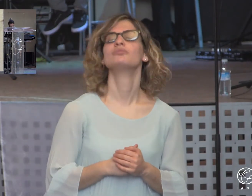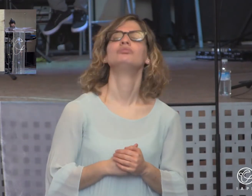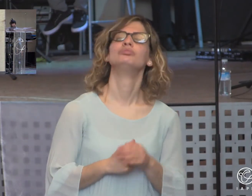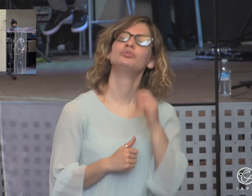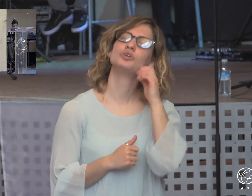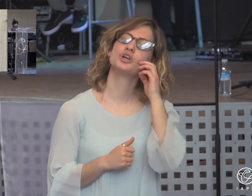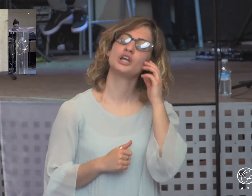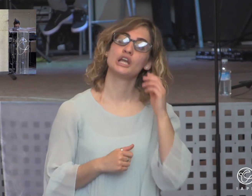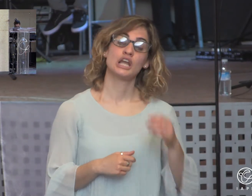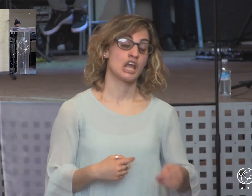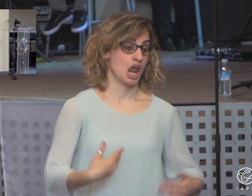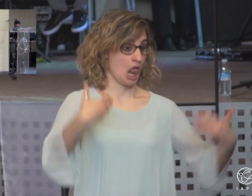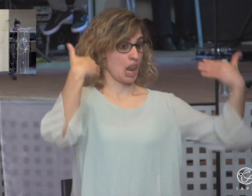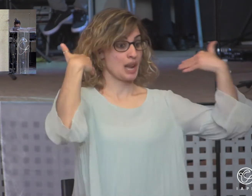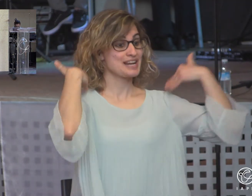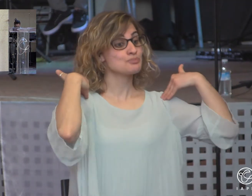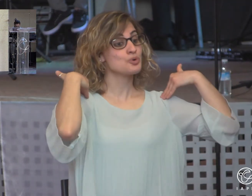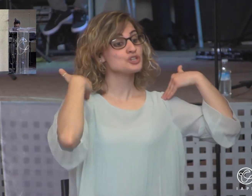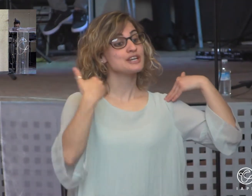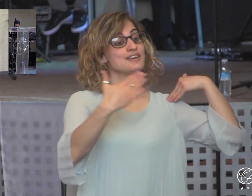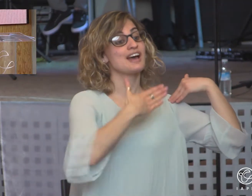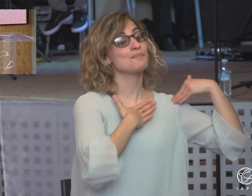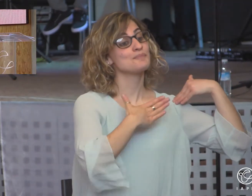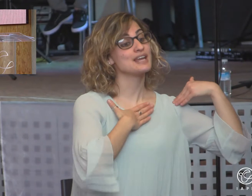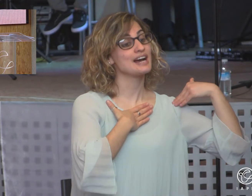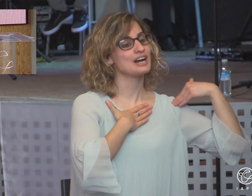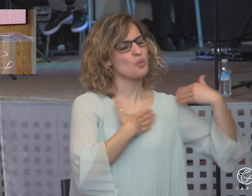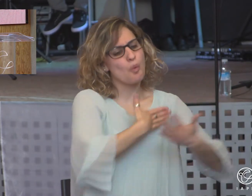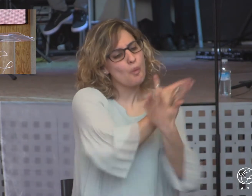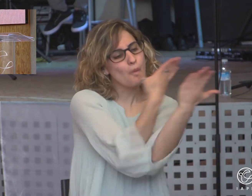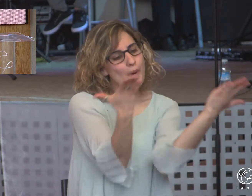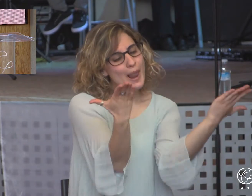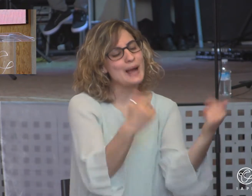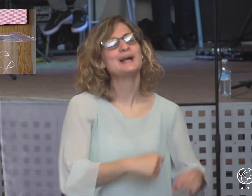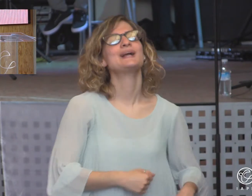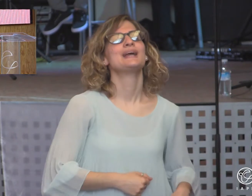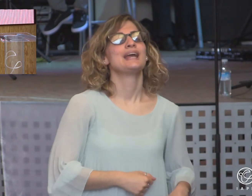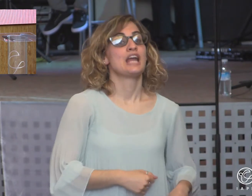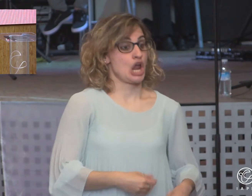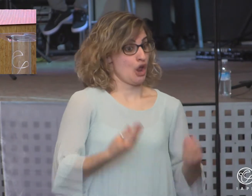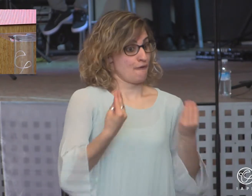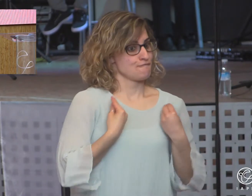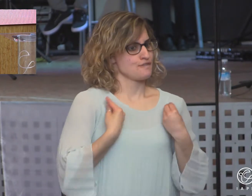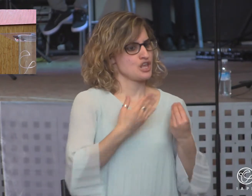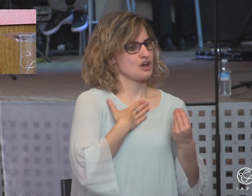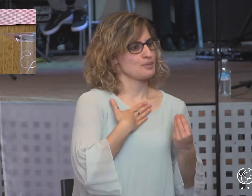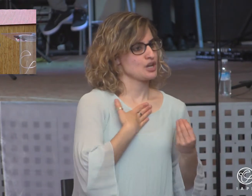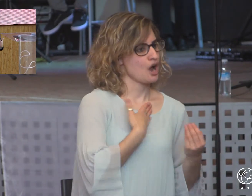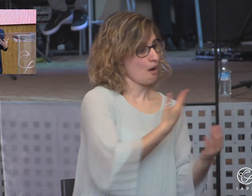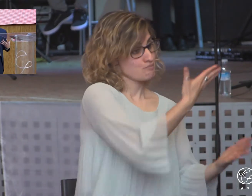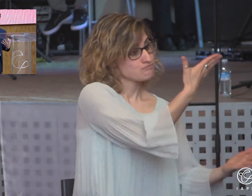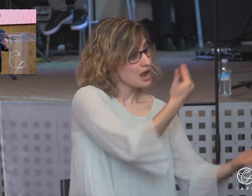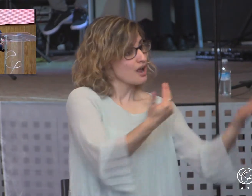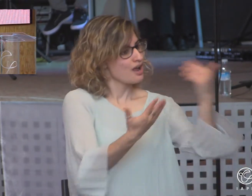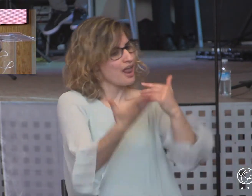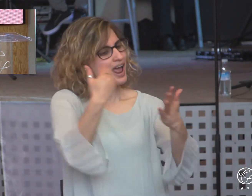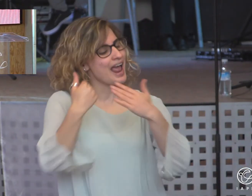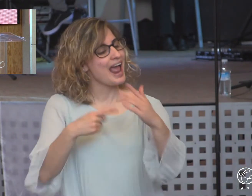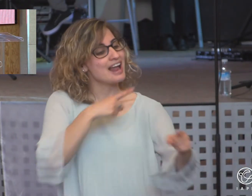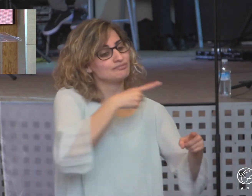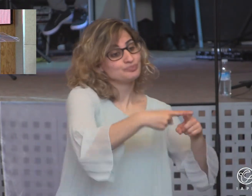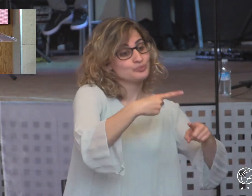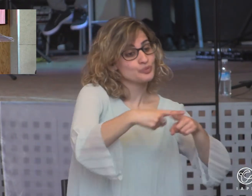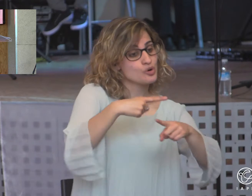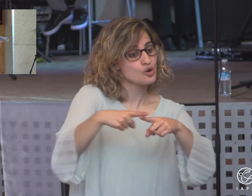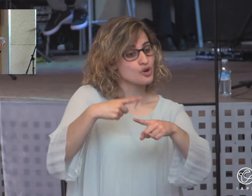y la responsabilidad de quitar de mi vida lo que está comerciando con el Señor Jesús. Me